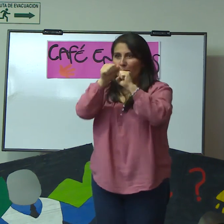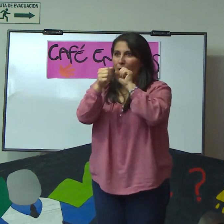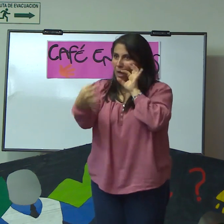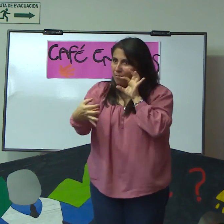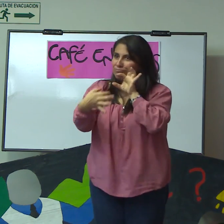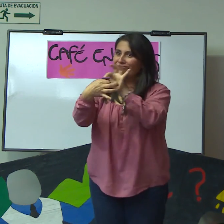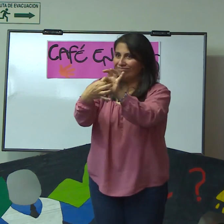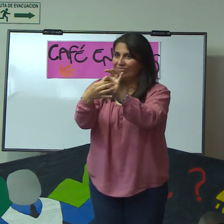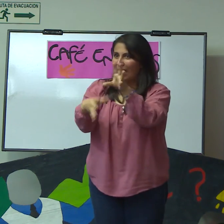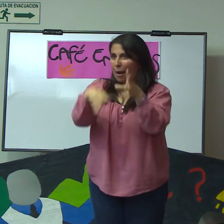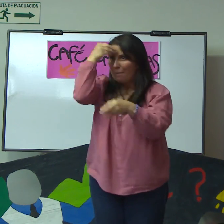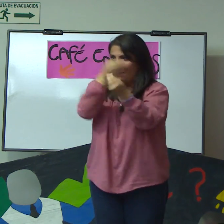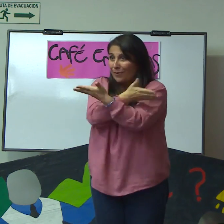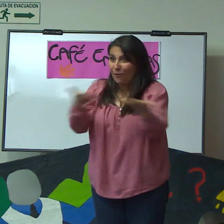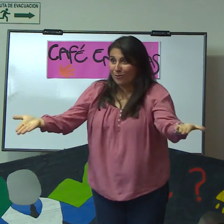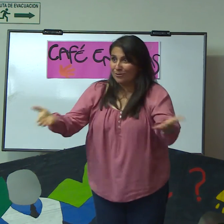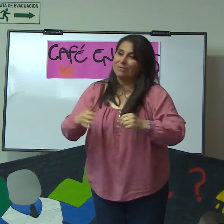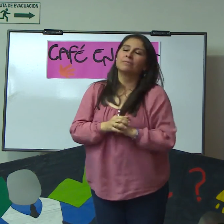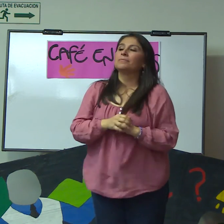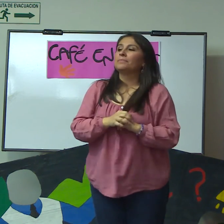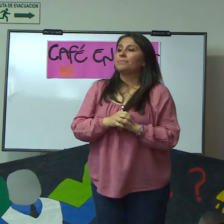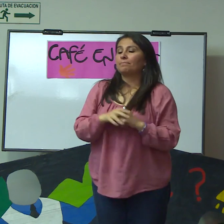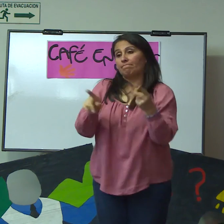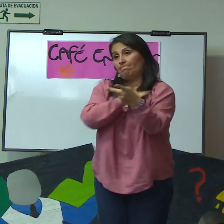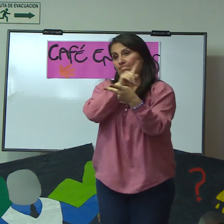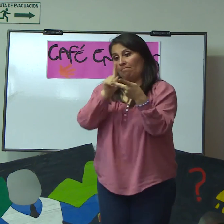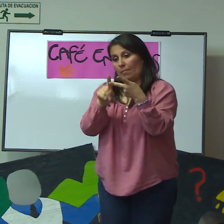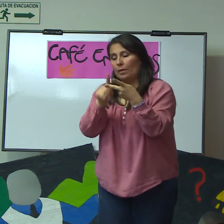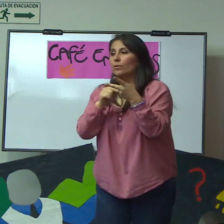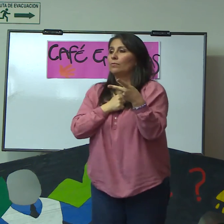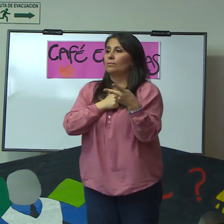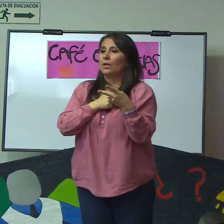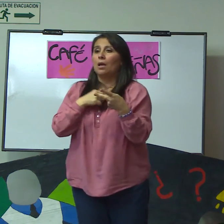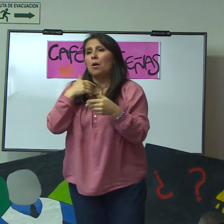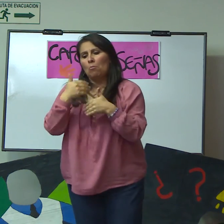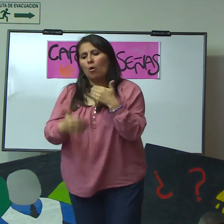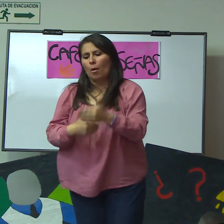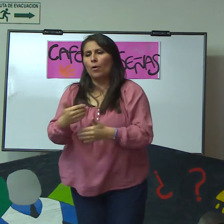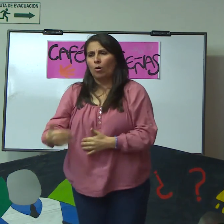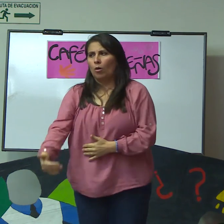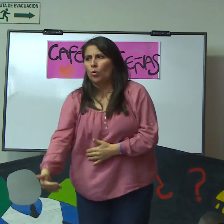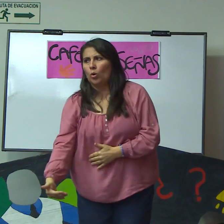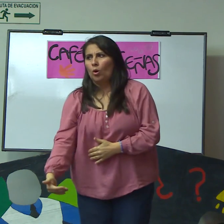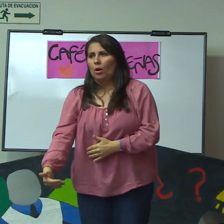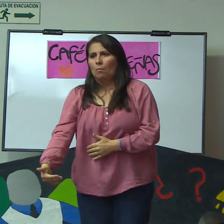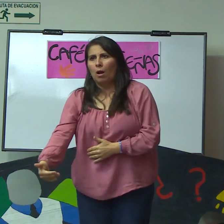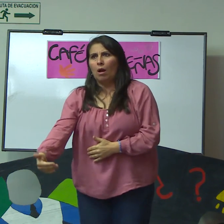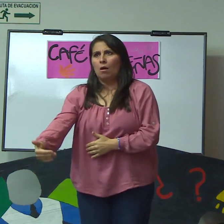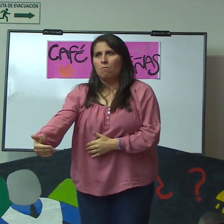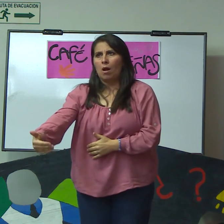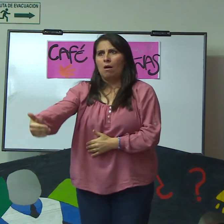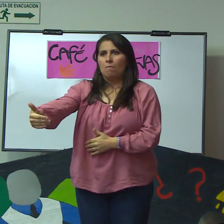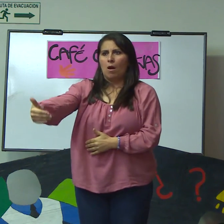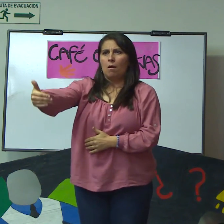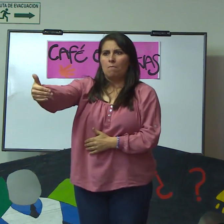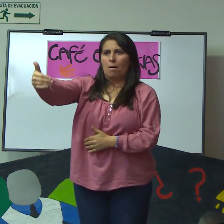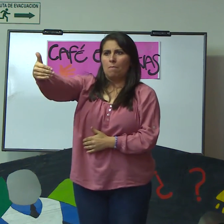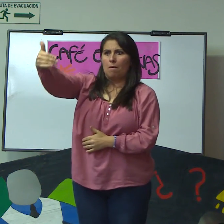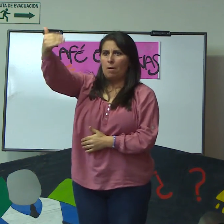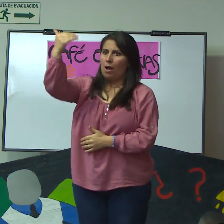es, en la medida en que uno crece y envejece, se va fortaleciendo la